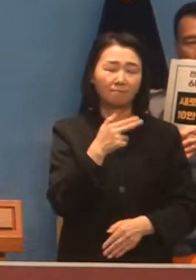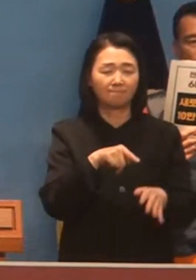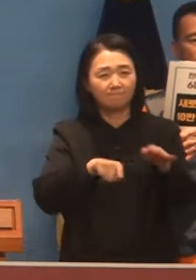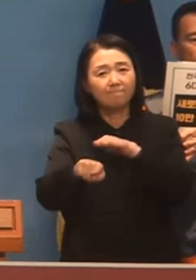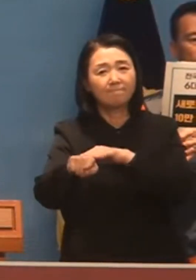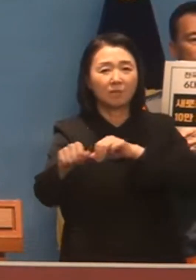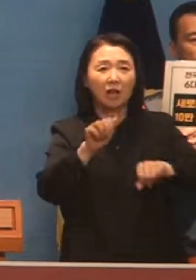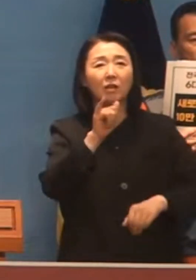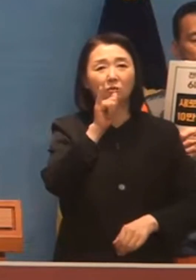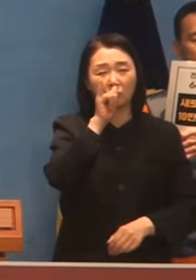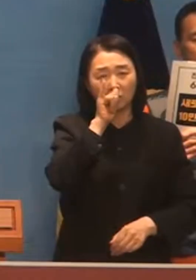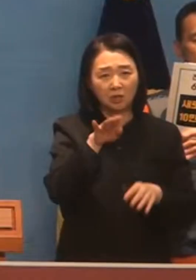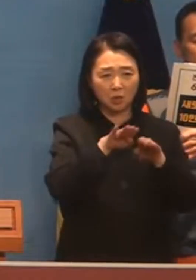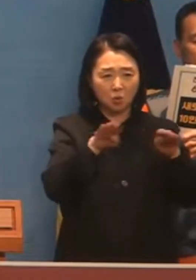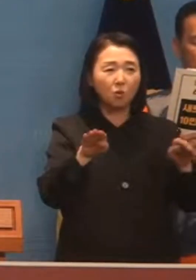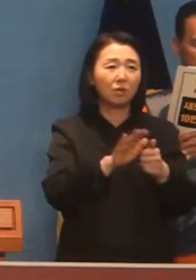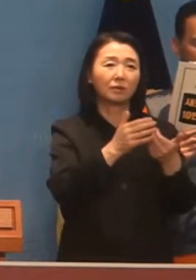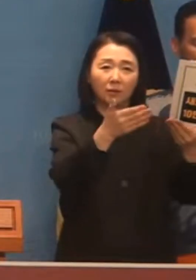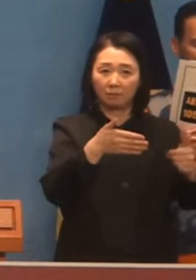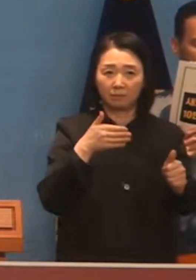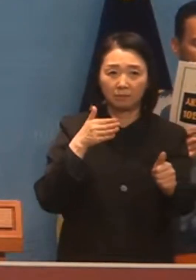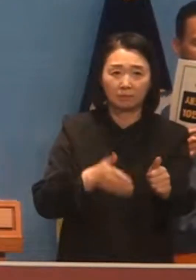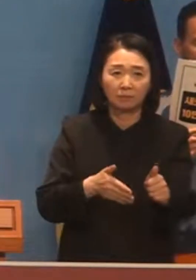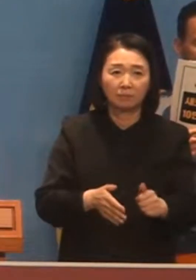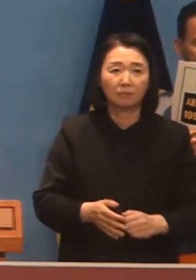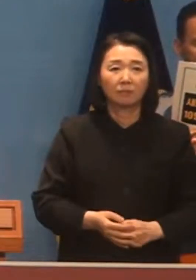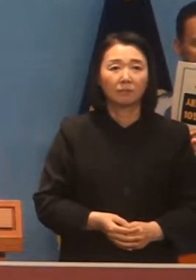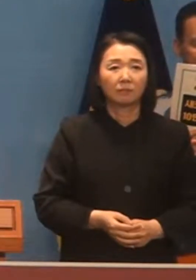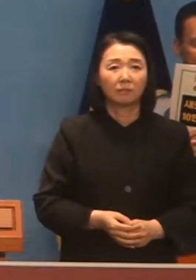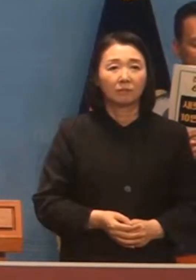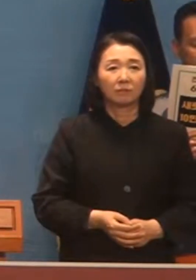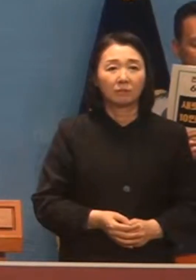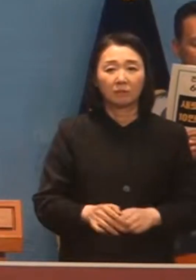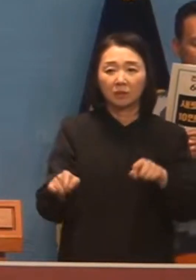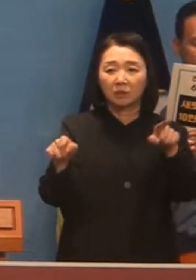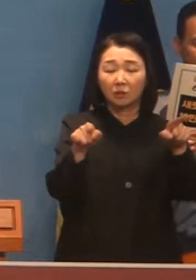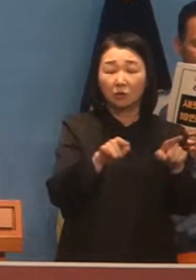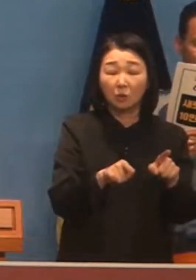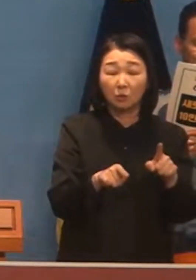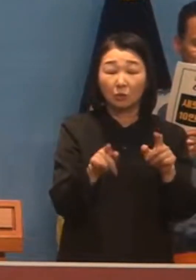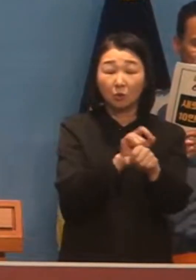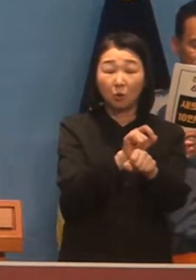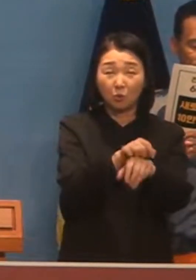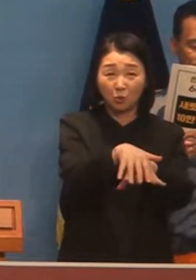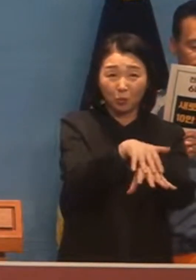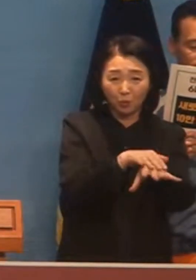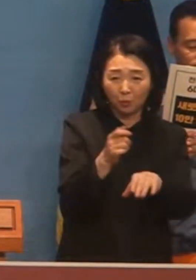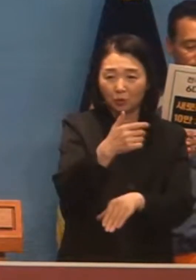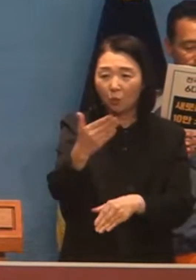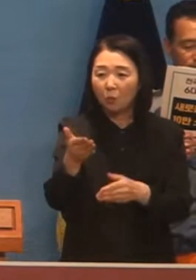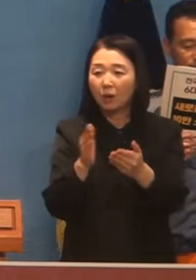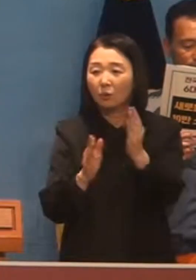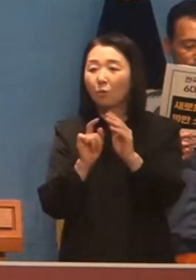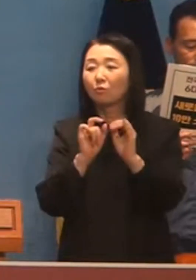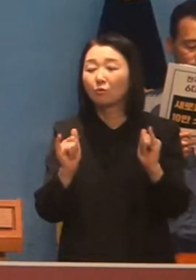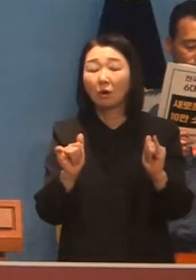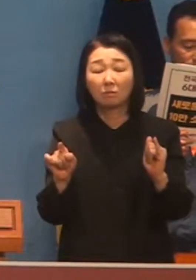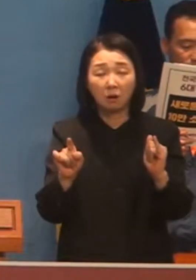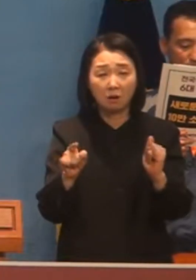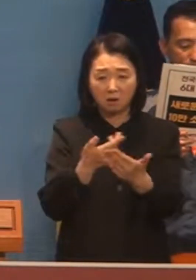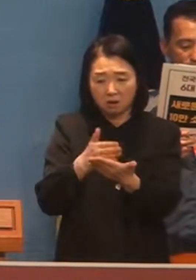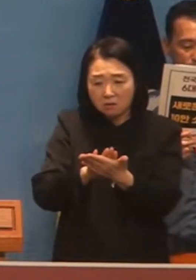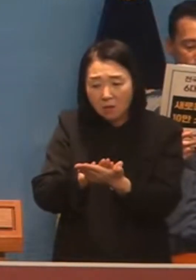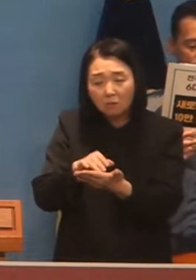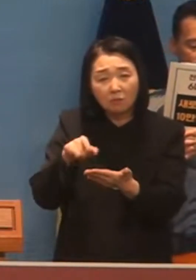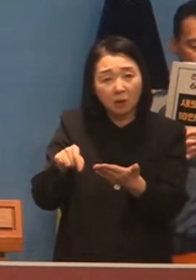수 있도록 공정한 대우를 해달라는 것입니다. 전국 공무원 노동조합 소방본부는 소방의 내부 개혁과